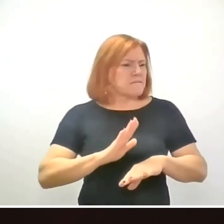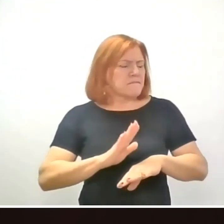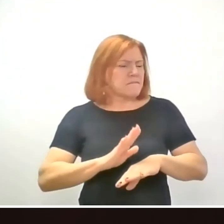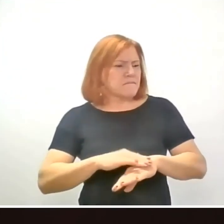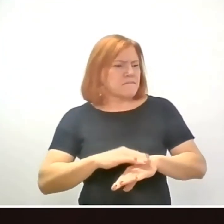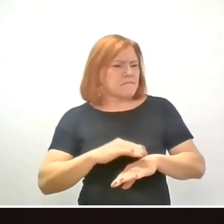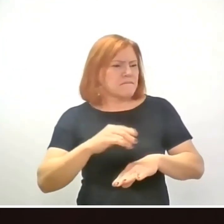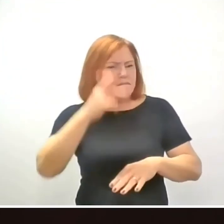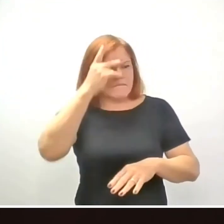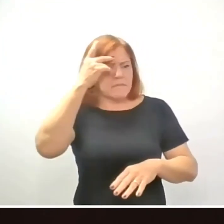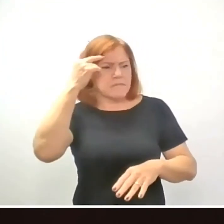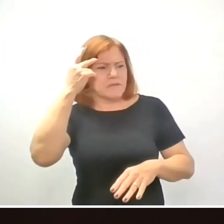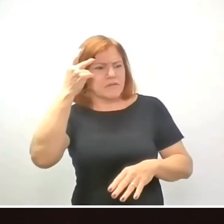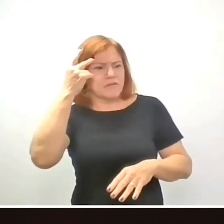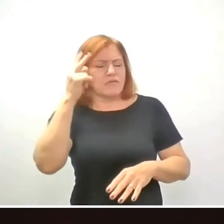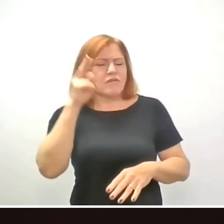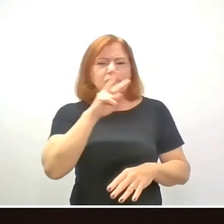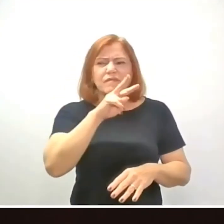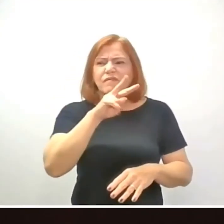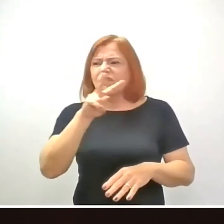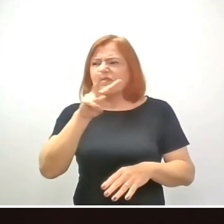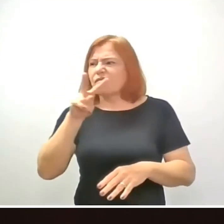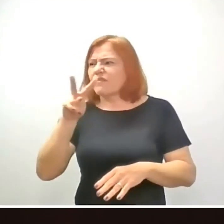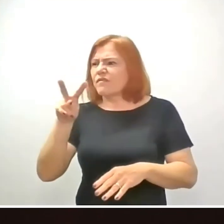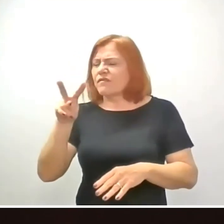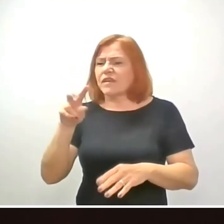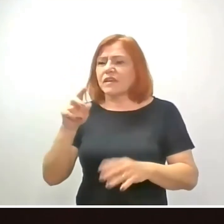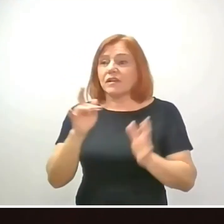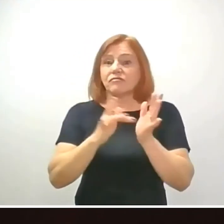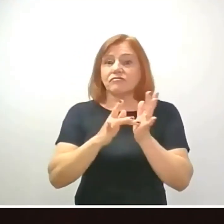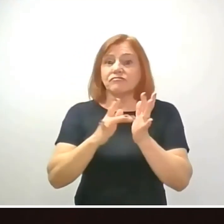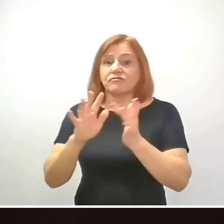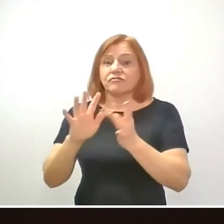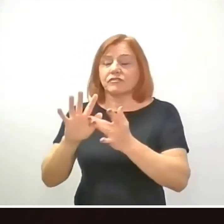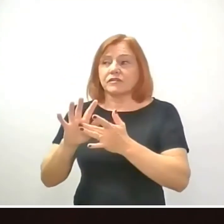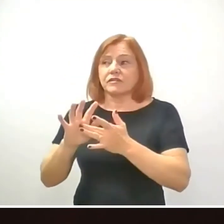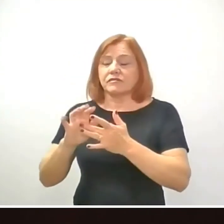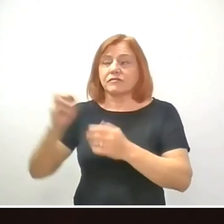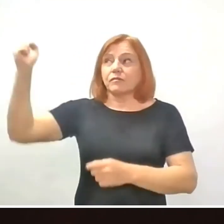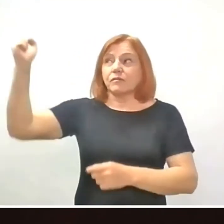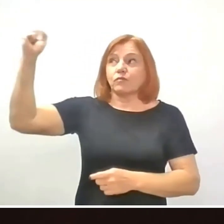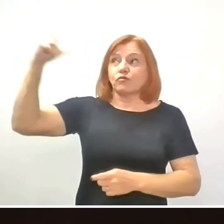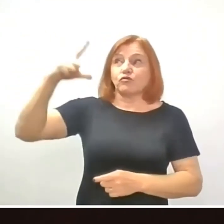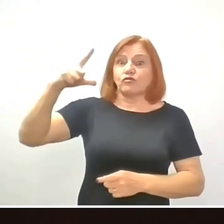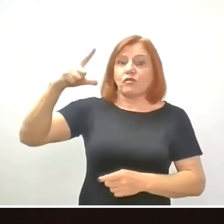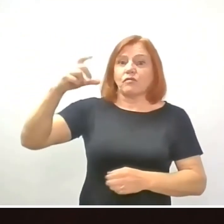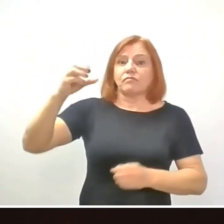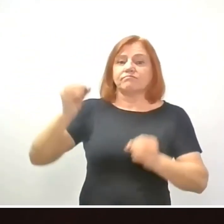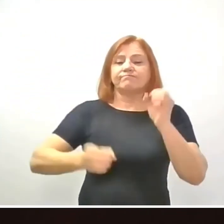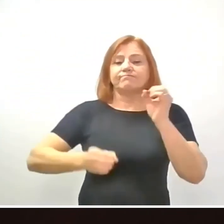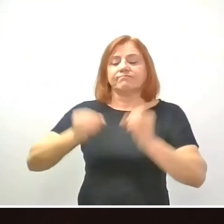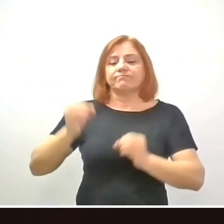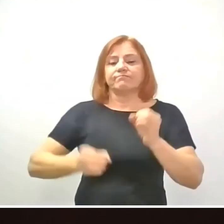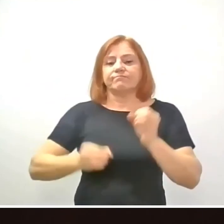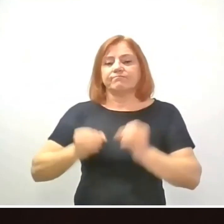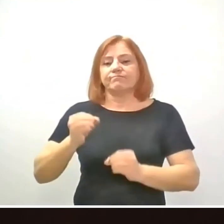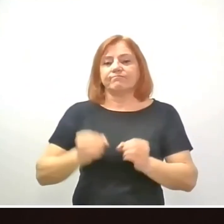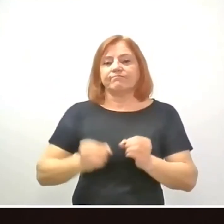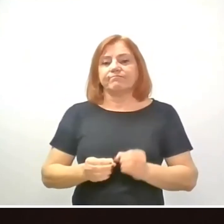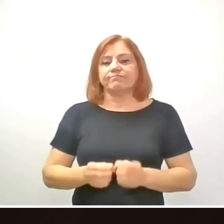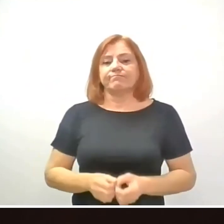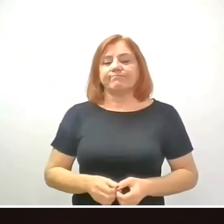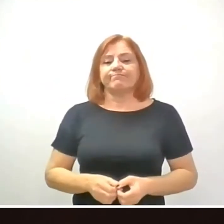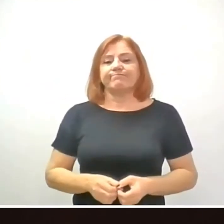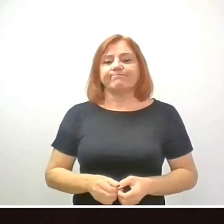justiça. Mas aí já é tarde. Já vem o juízo. Irmãos, é preferível ser o vencedor para ganhar,